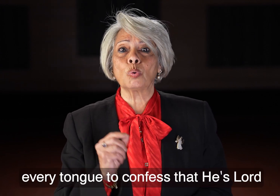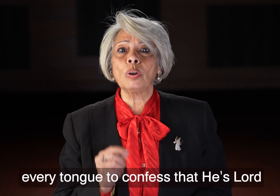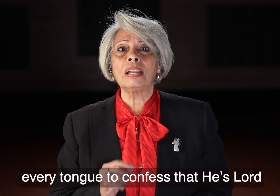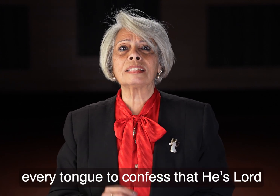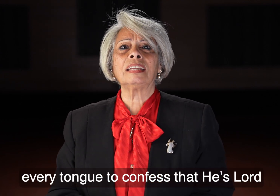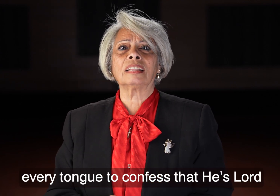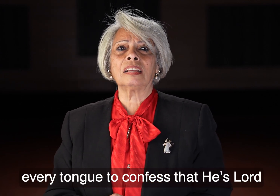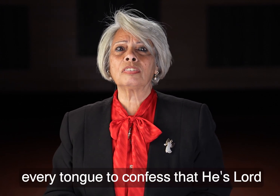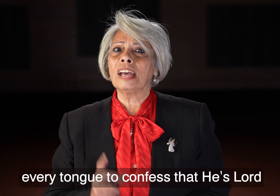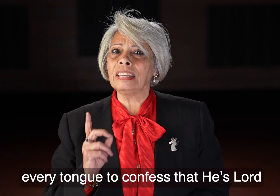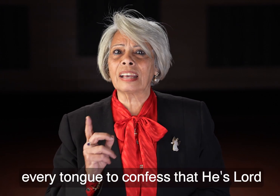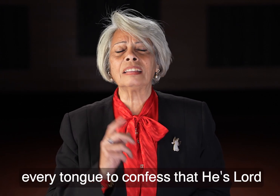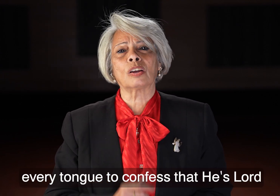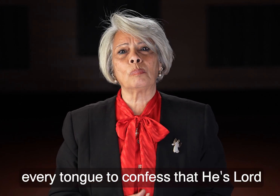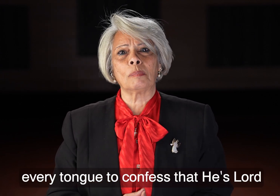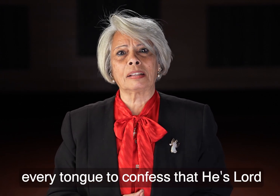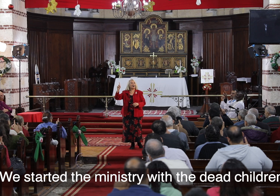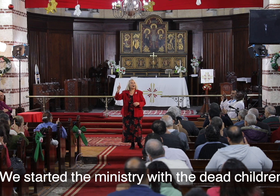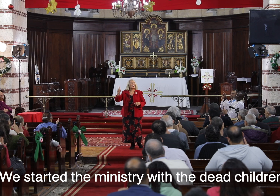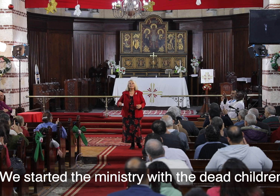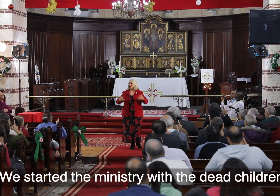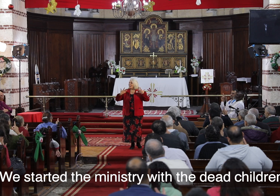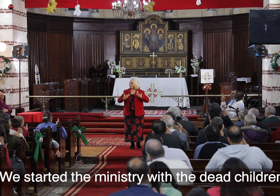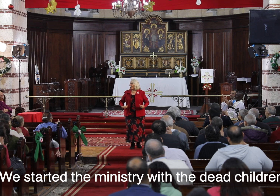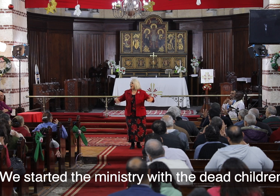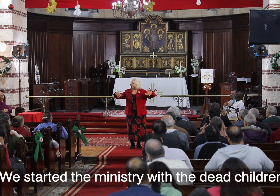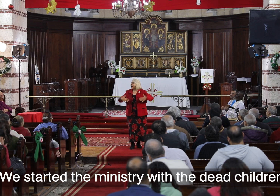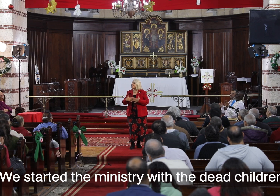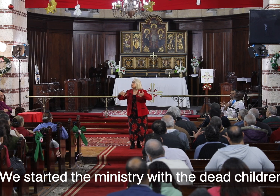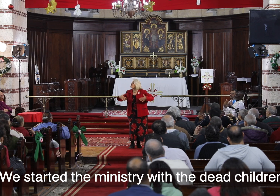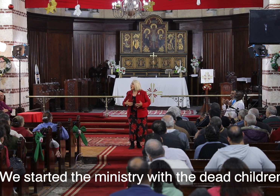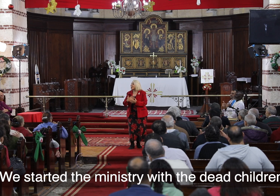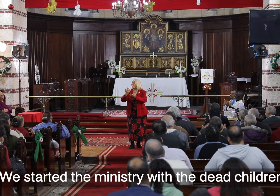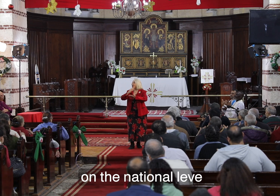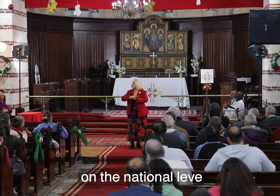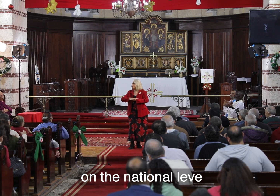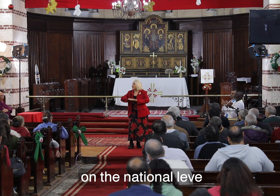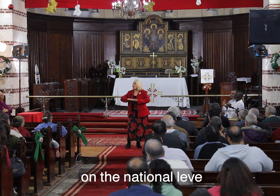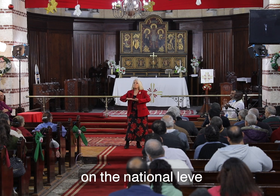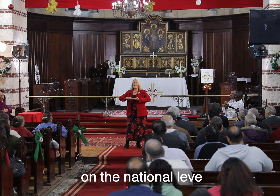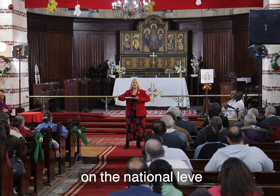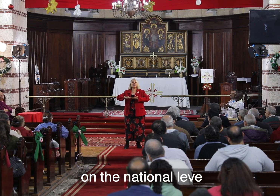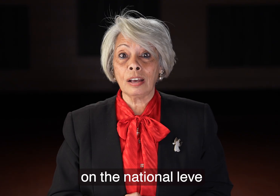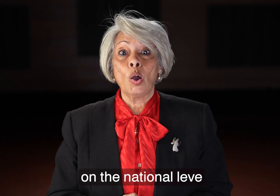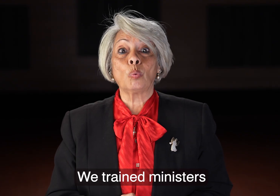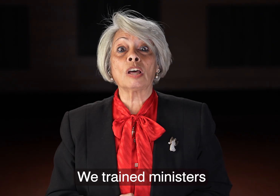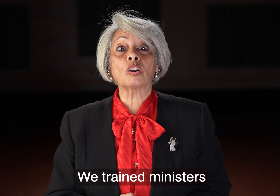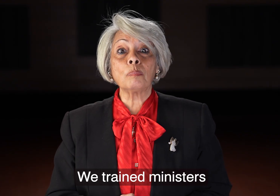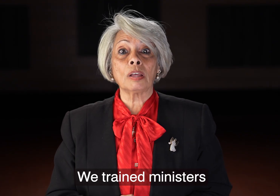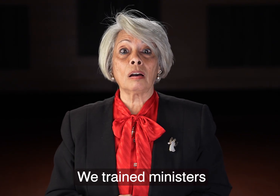وكل اللسان يعترف أنك أنت رب المجد وبدأنا الخدمة دي مع ولادنا الصم على مستوى الجمهورية ودربنا